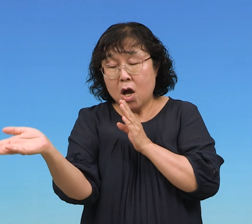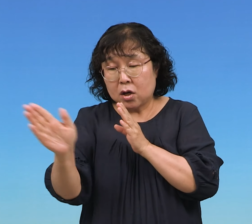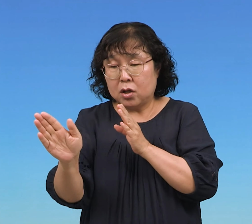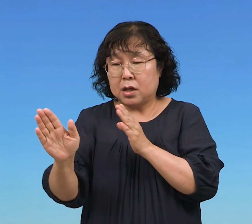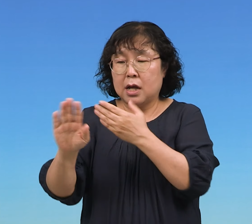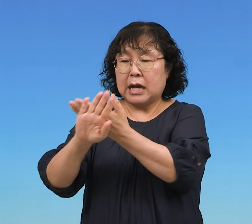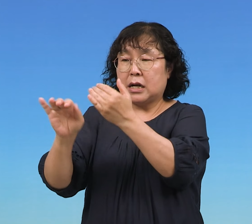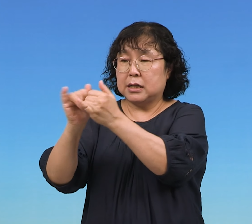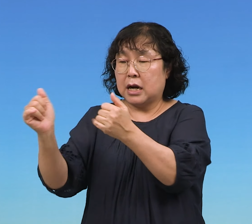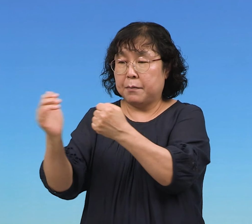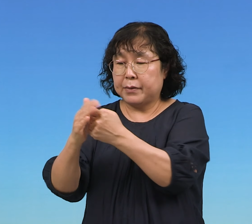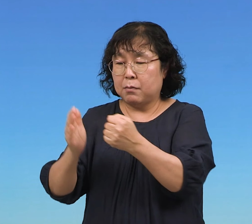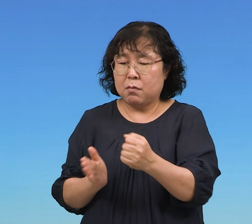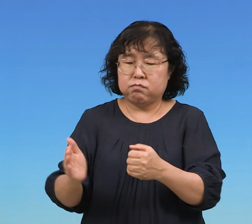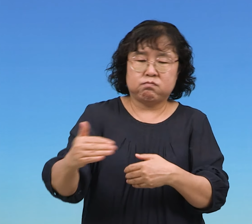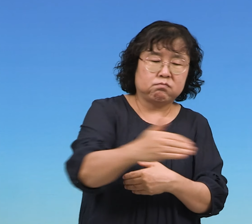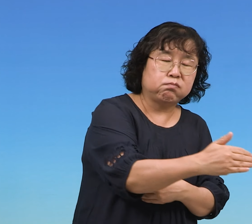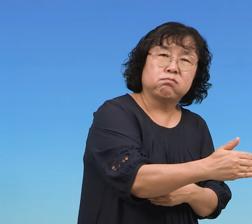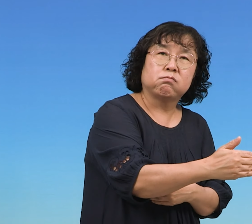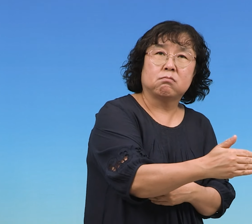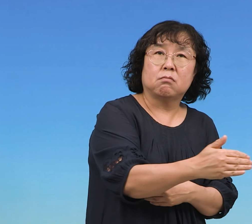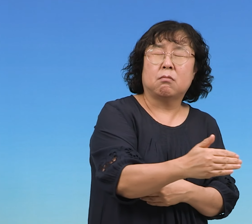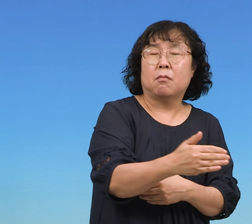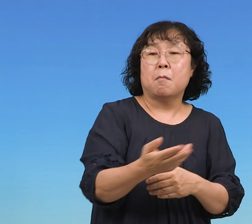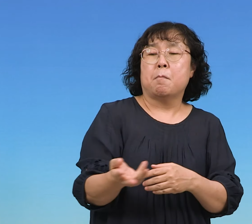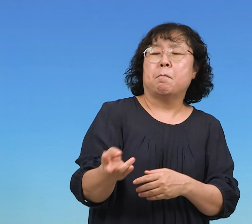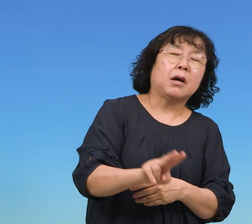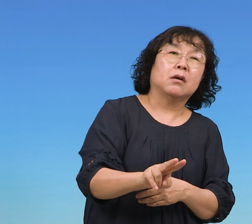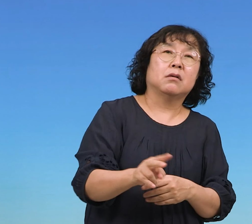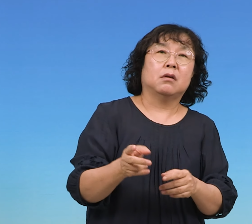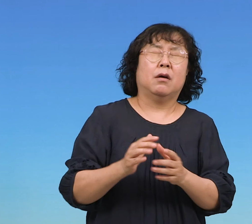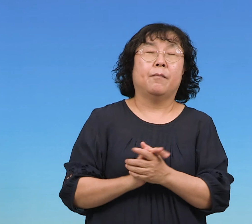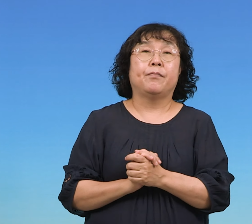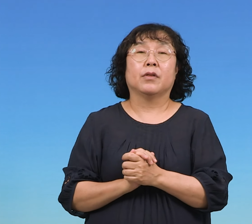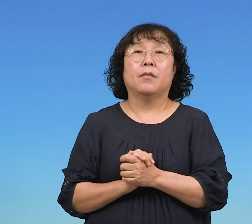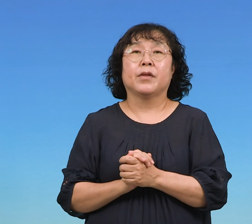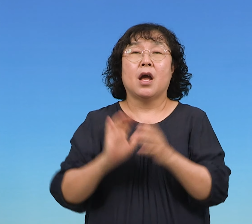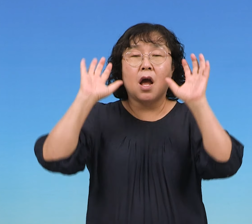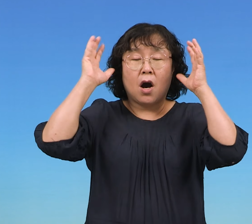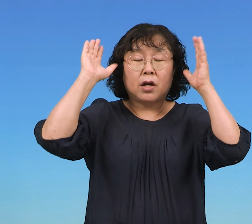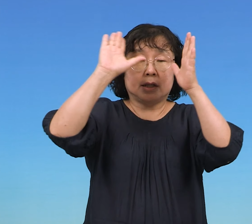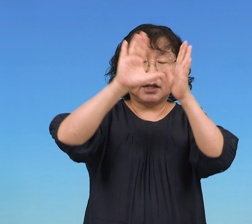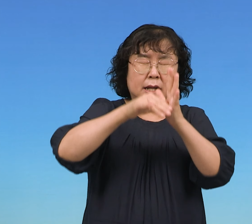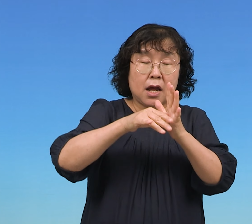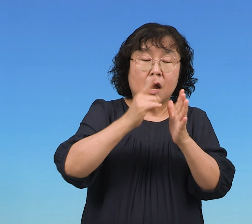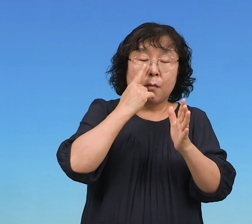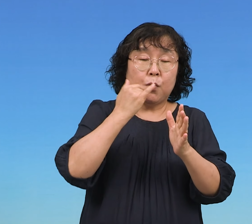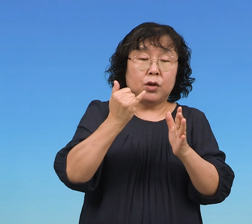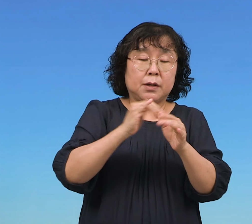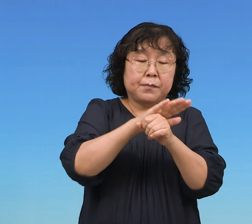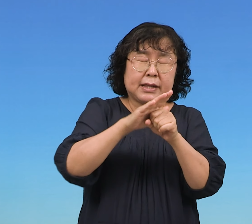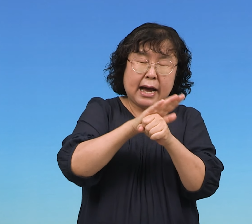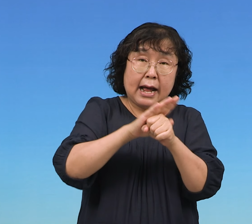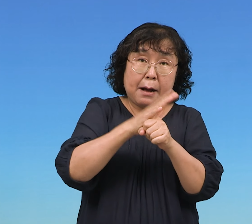길을 지금 엉뚱한 길에 가 있는 거예요. 지점이 달라요. 그 어릴 때 부모님 사랑을 받고 어디에 있어야